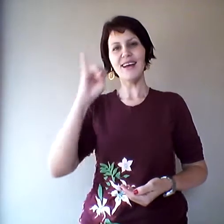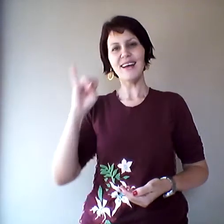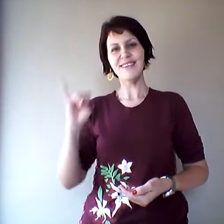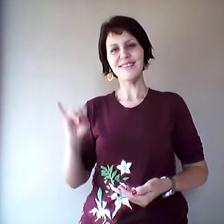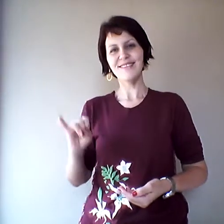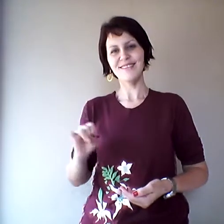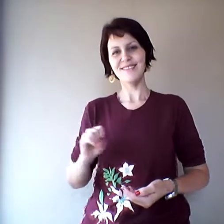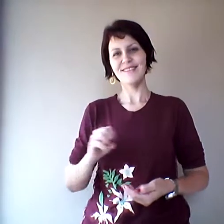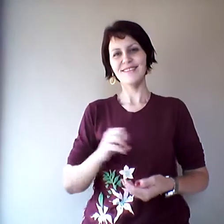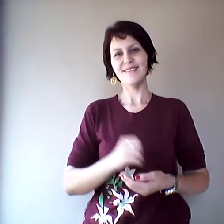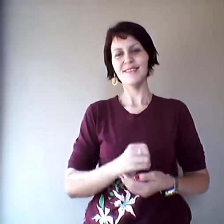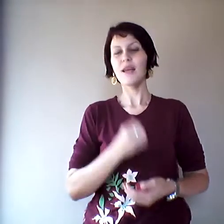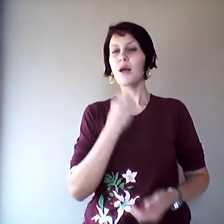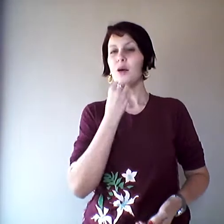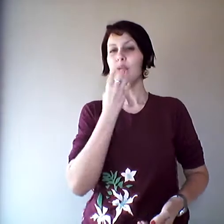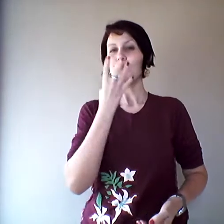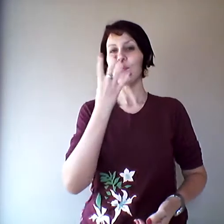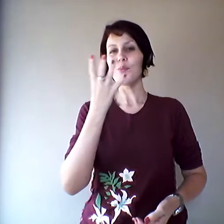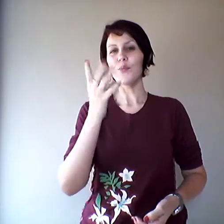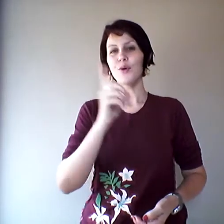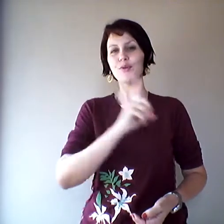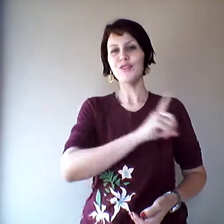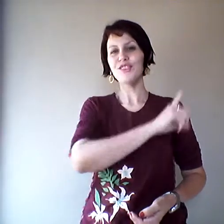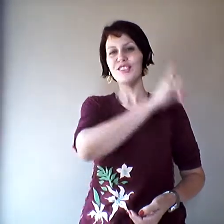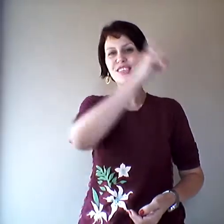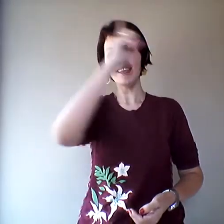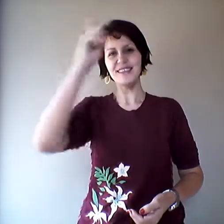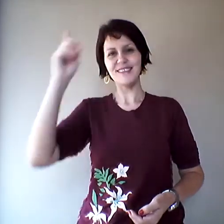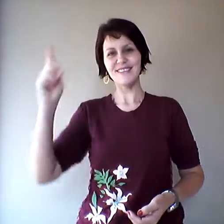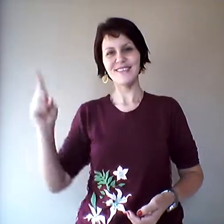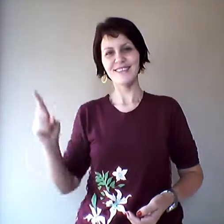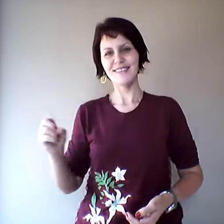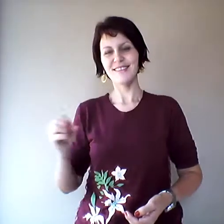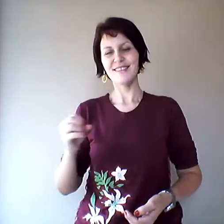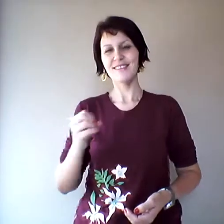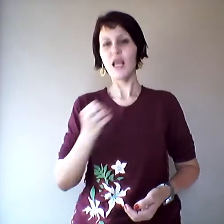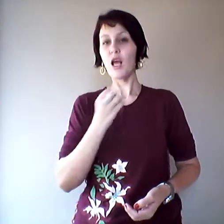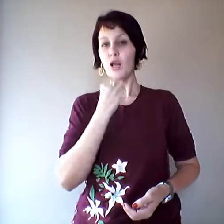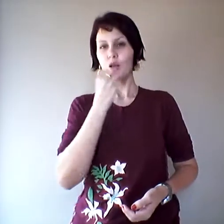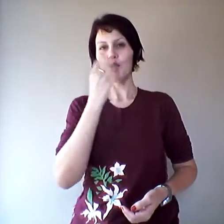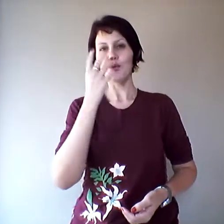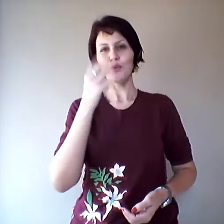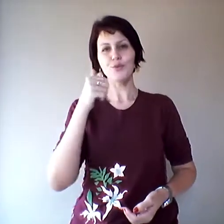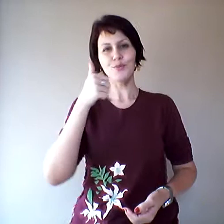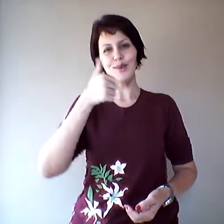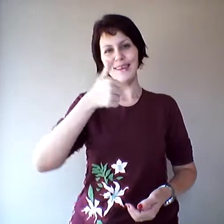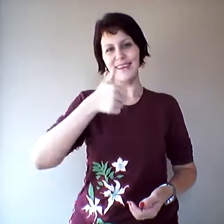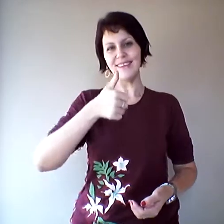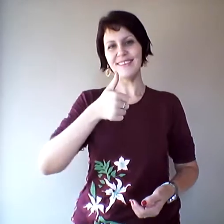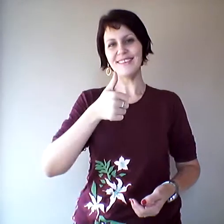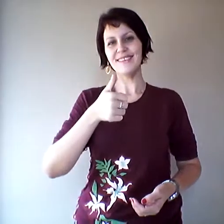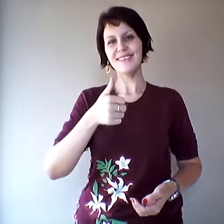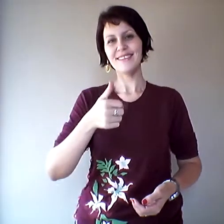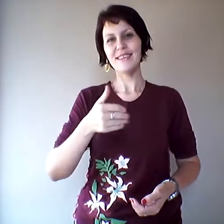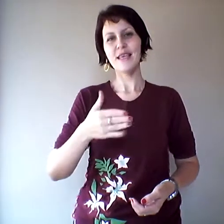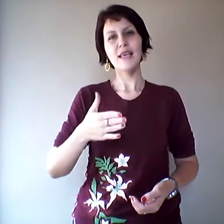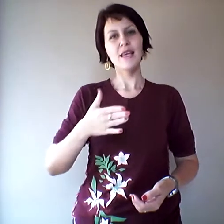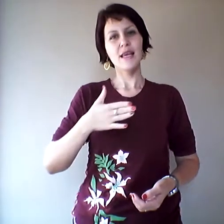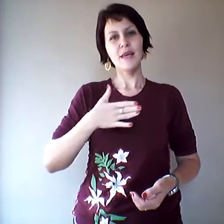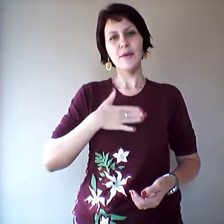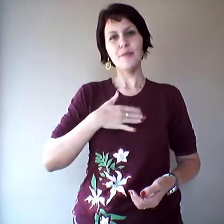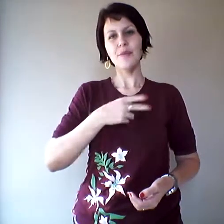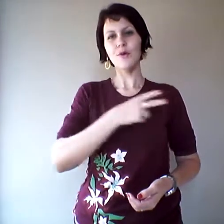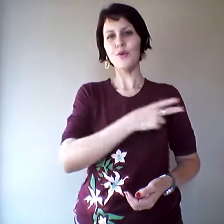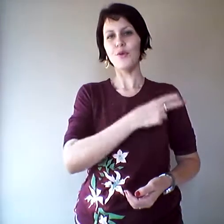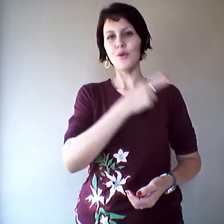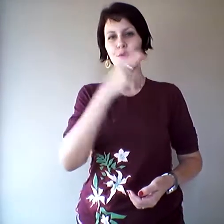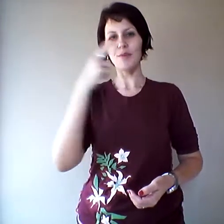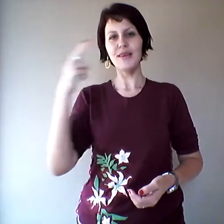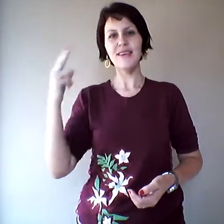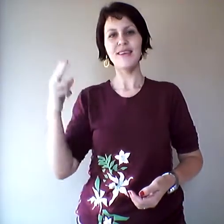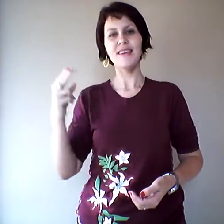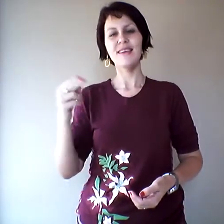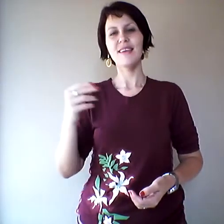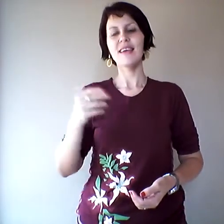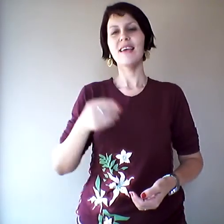Olá, bom dia, tudo bem? Meu nome